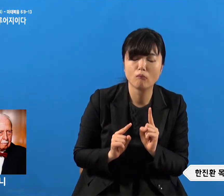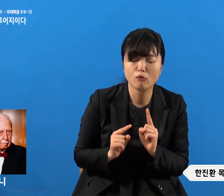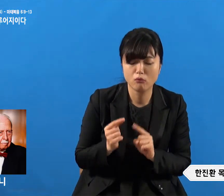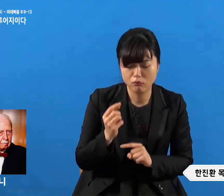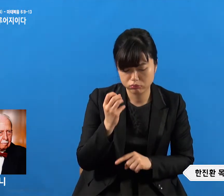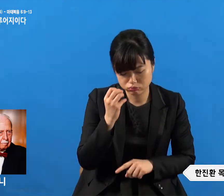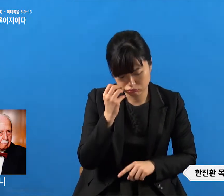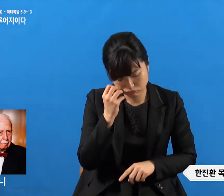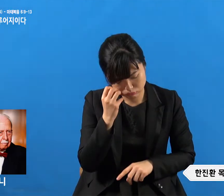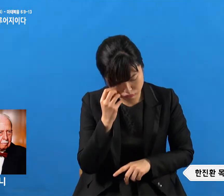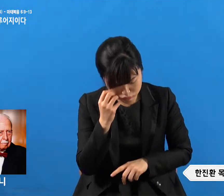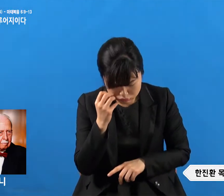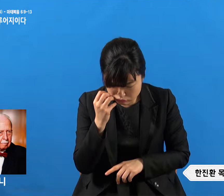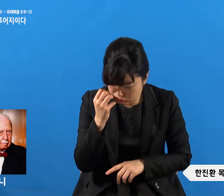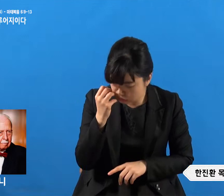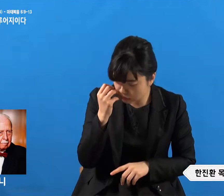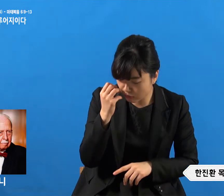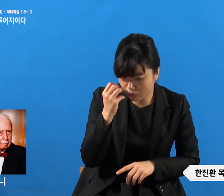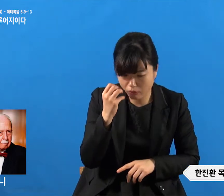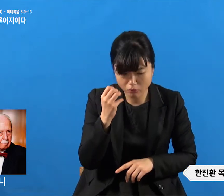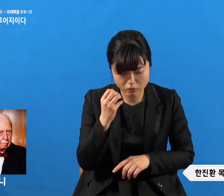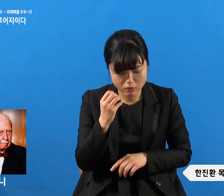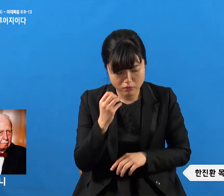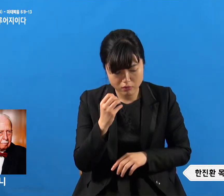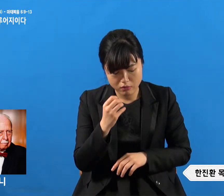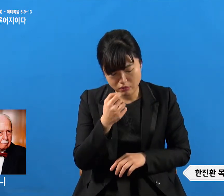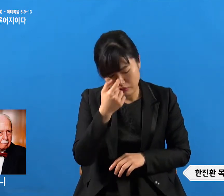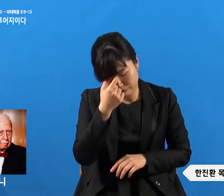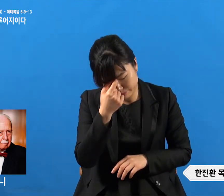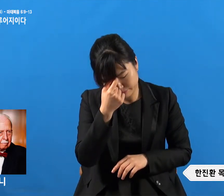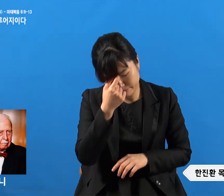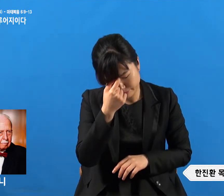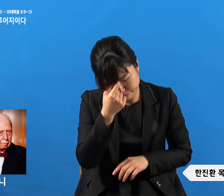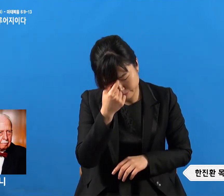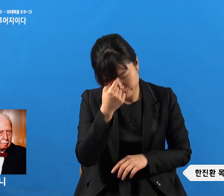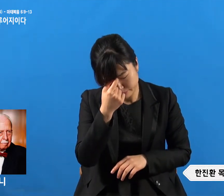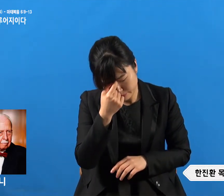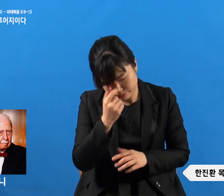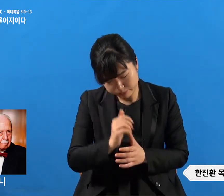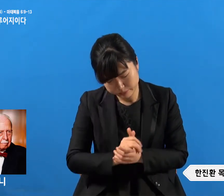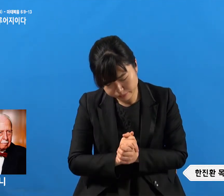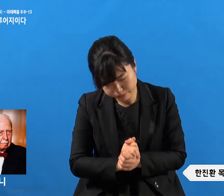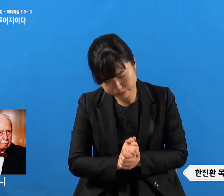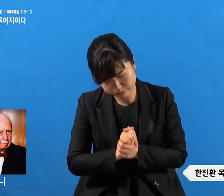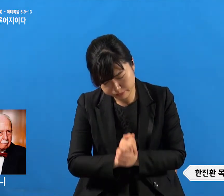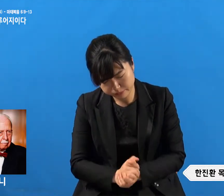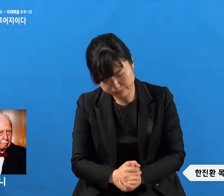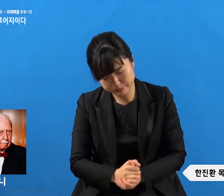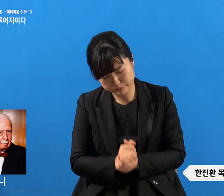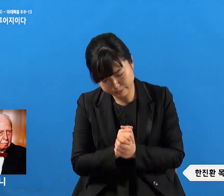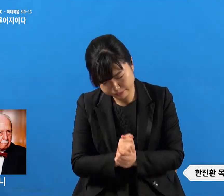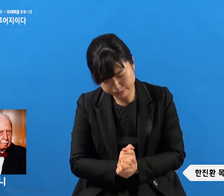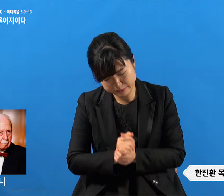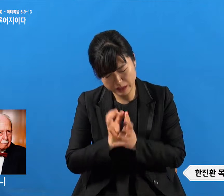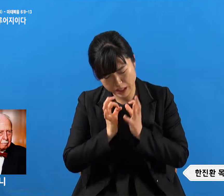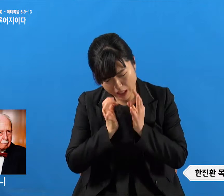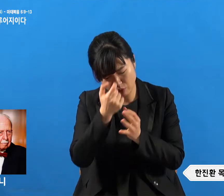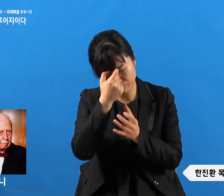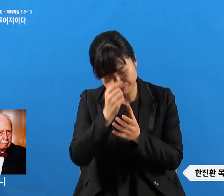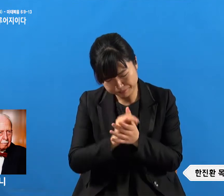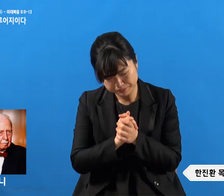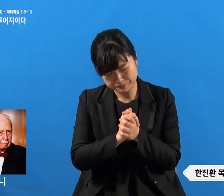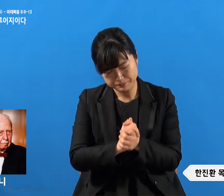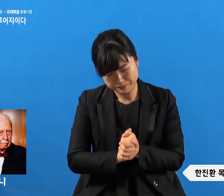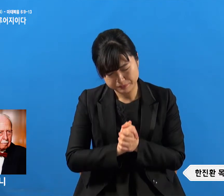그래서 참 이상하다고 하면서 계속해서 기도했습니다. 이제는 기도가 생명줄이 될 만큼